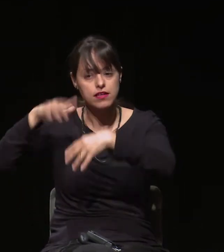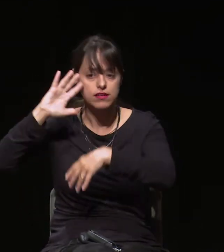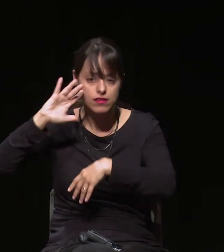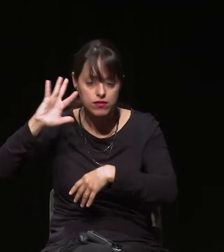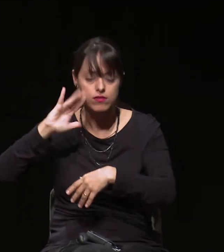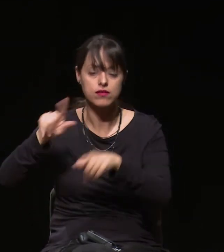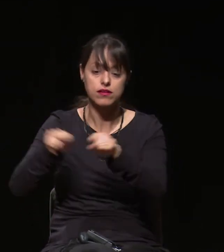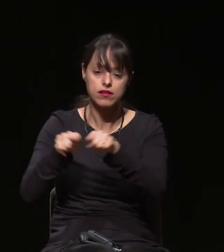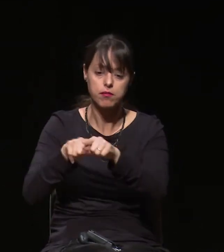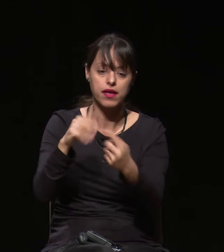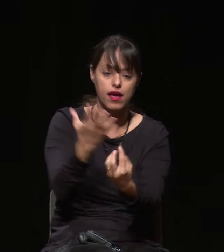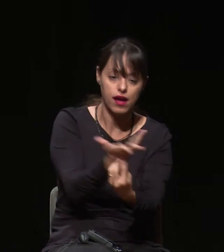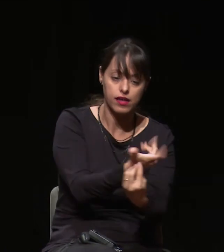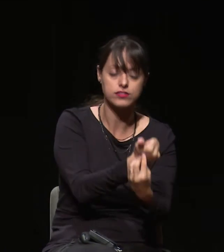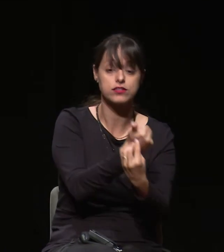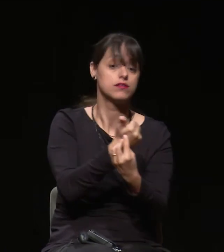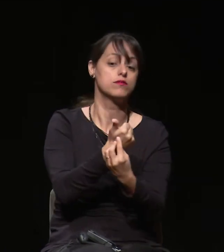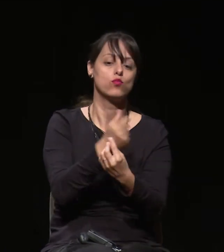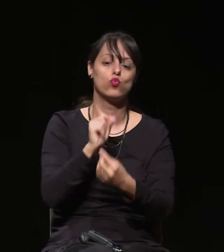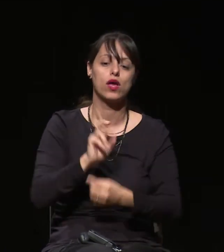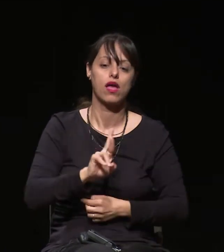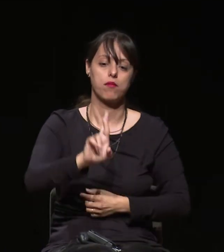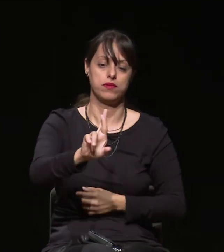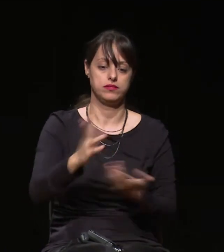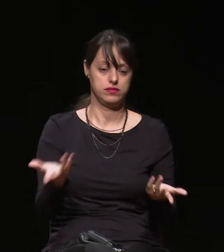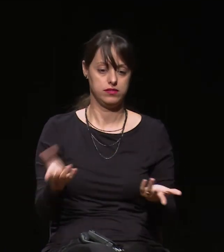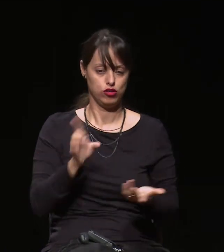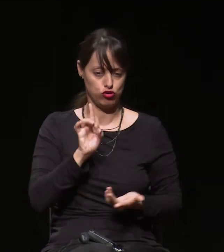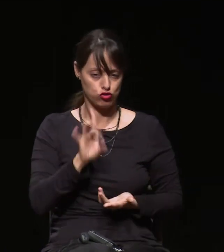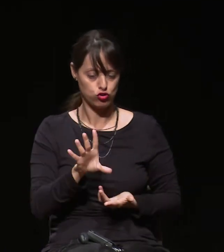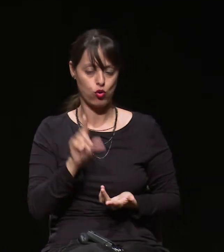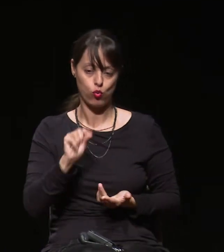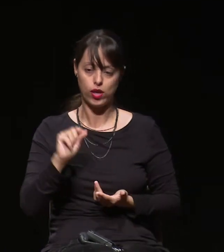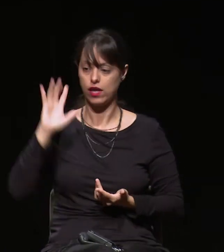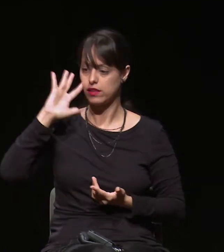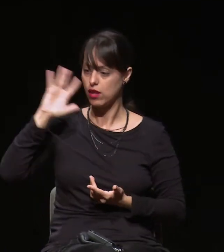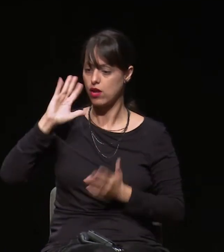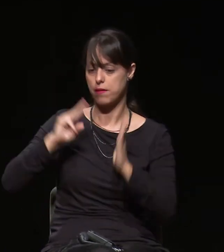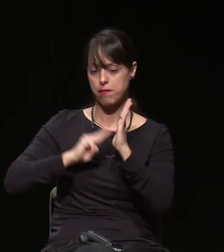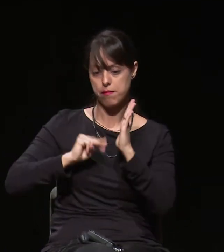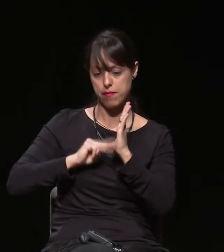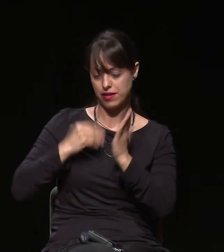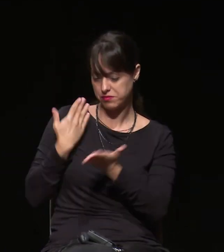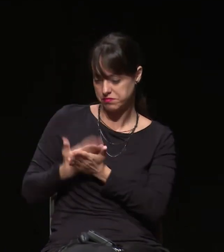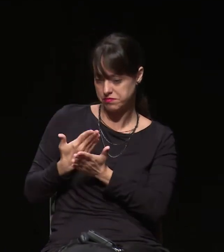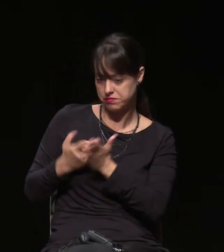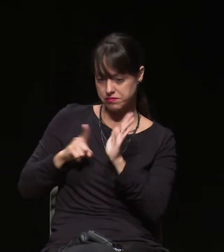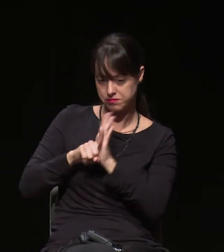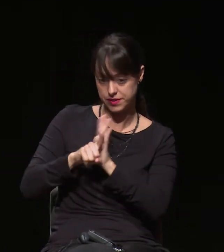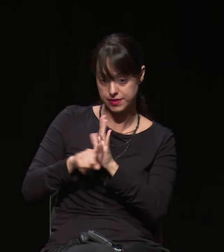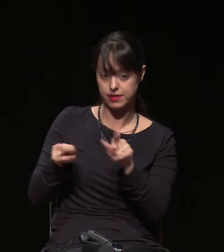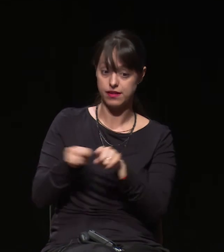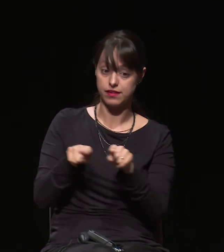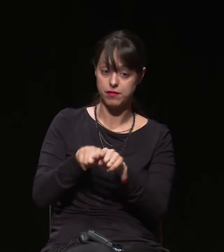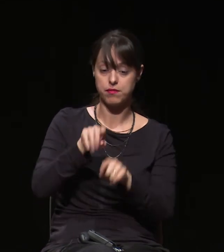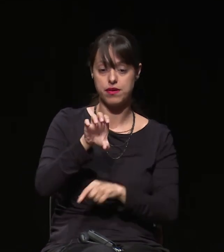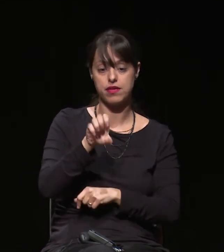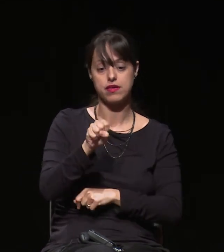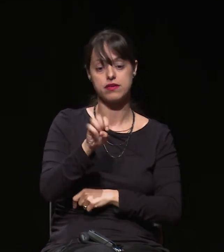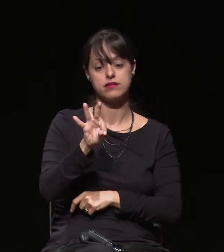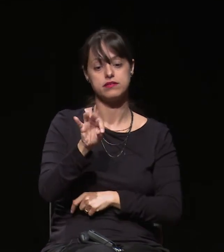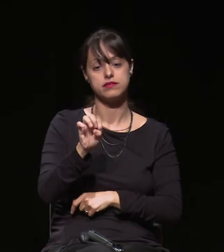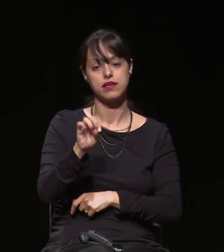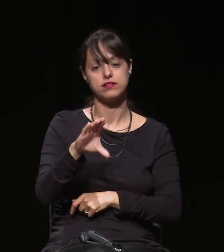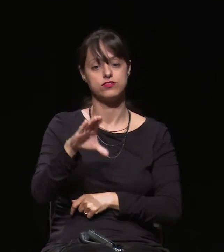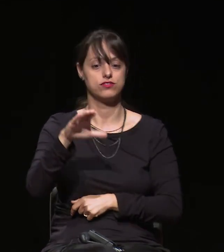plurais, não apenas por causa das diferentes orientações teóricas, metodológicas e estéticas que introduzem,